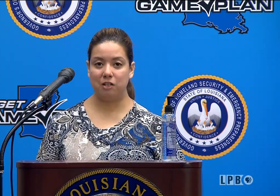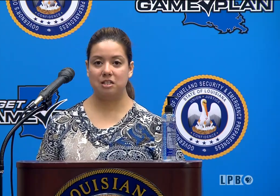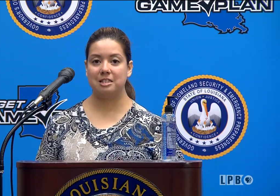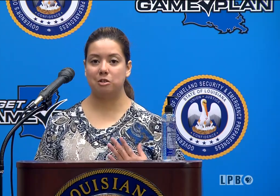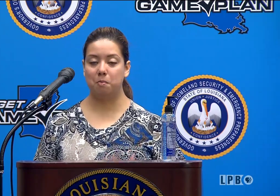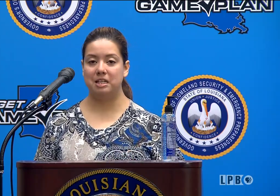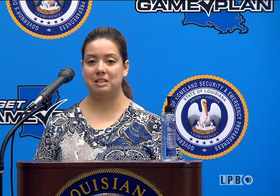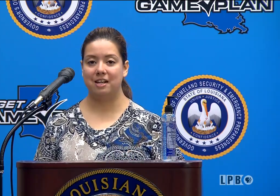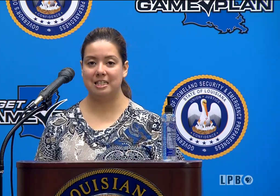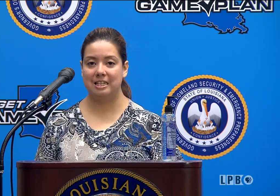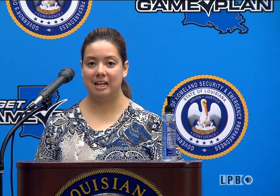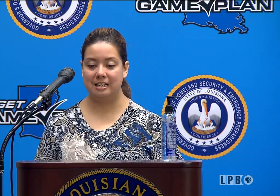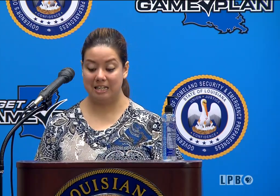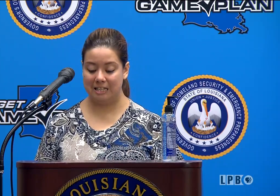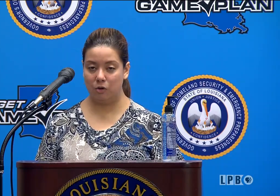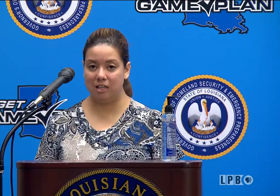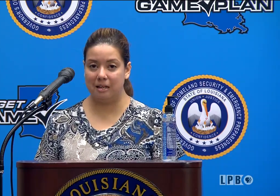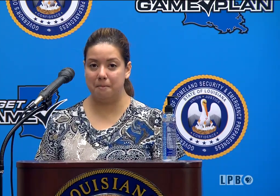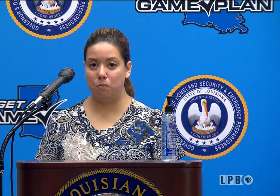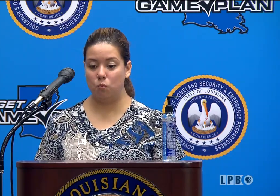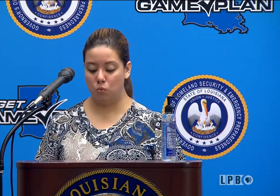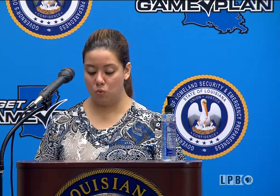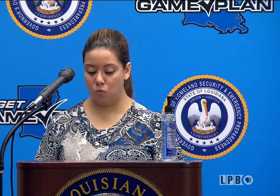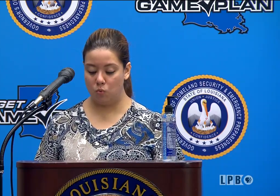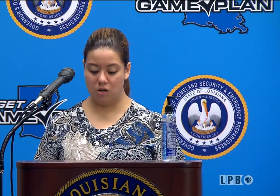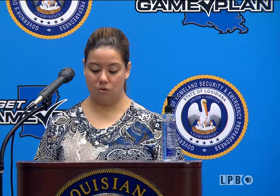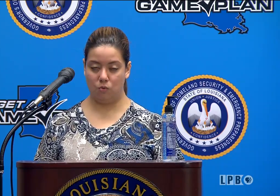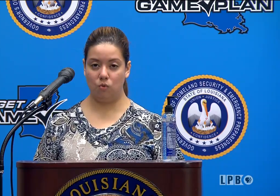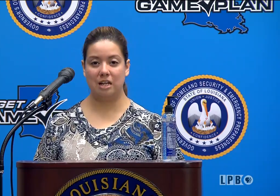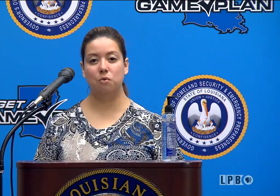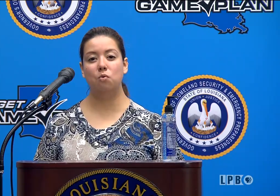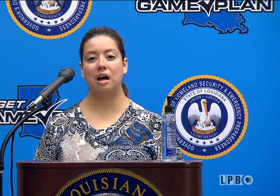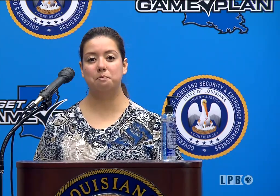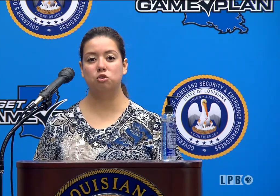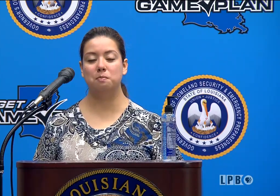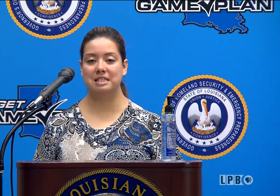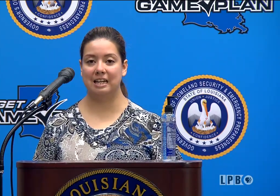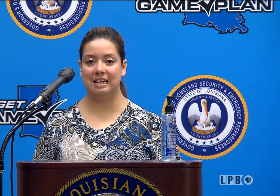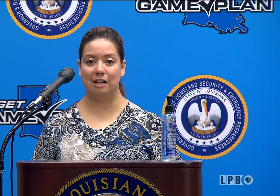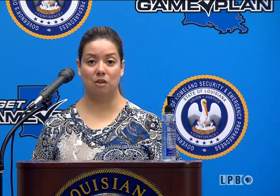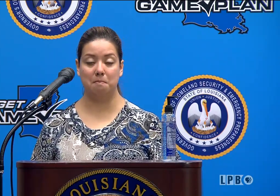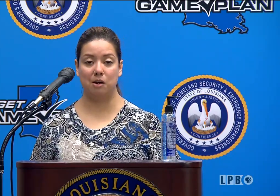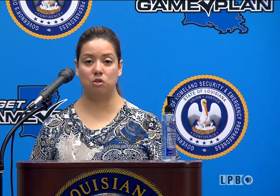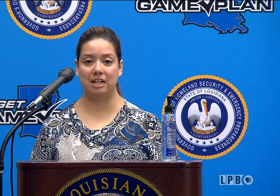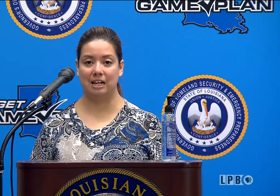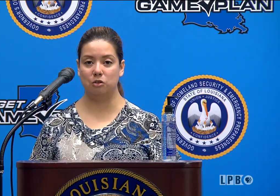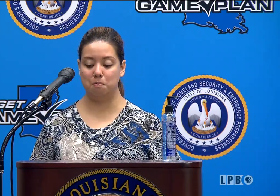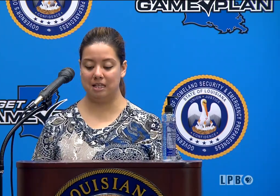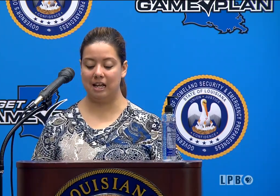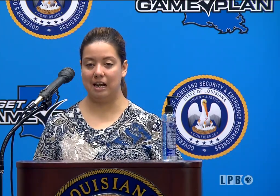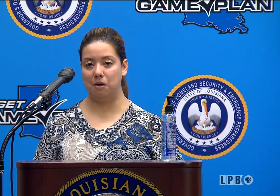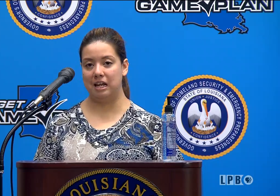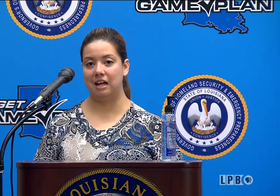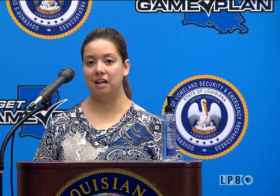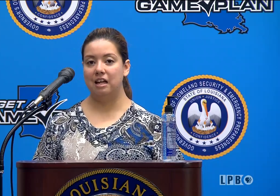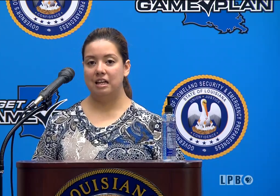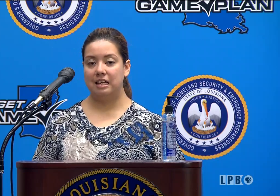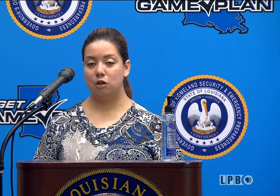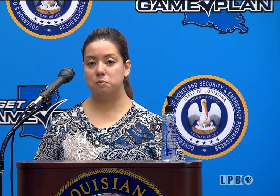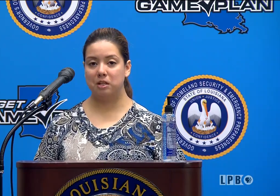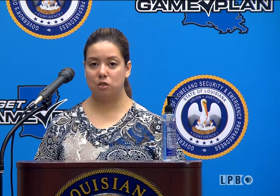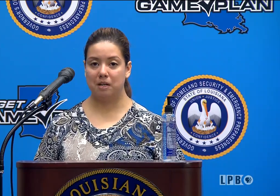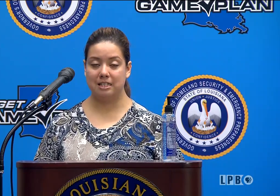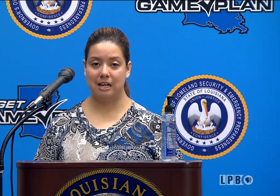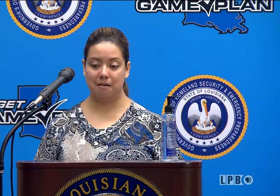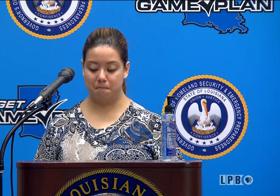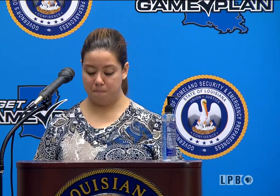los efectos de esas tormentas, se van a sentir durante un lugar mucho más grande que lo de Marco, ya que la tormenta, la olea y